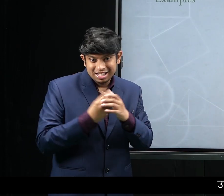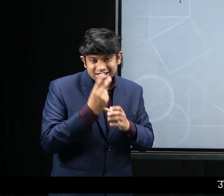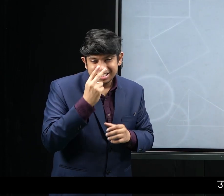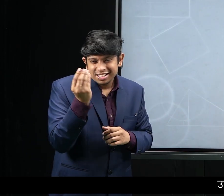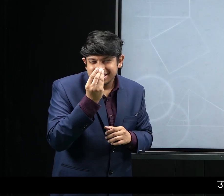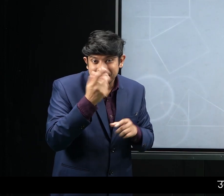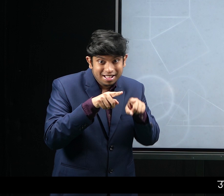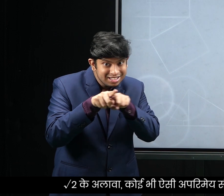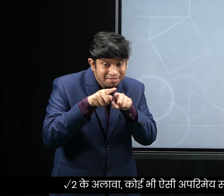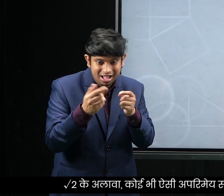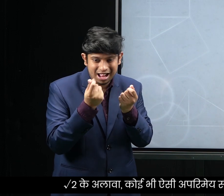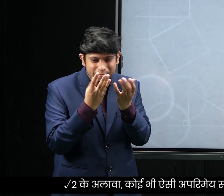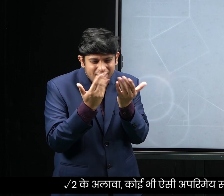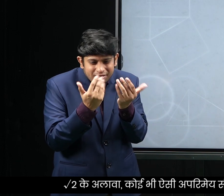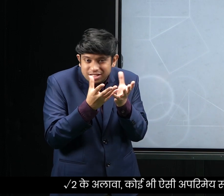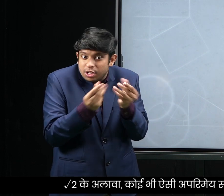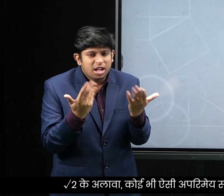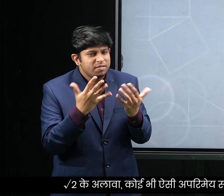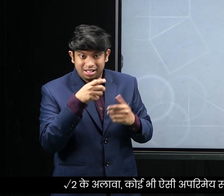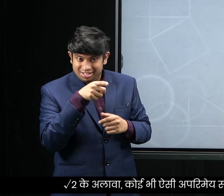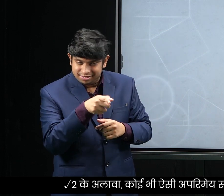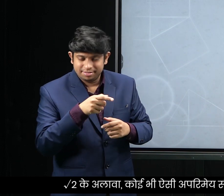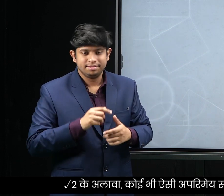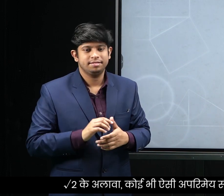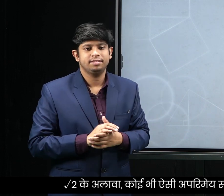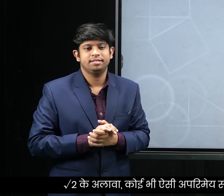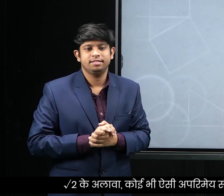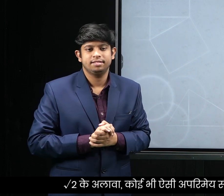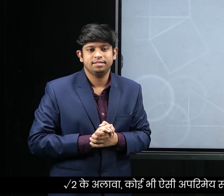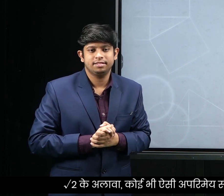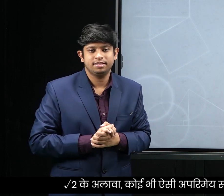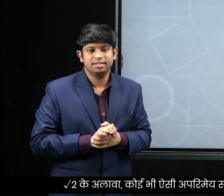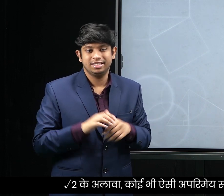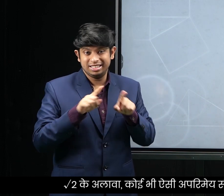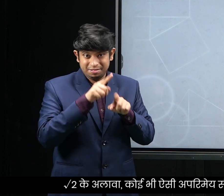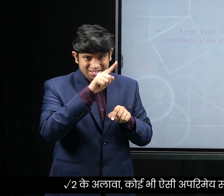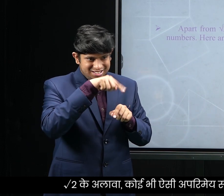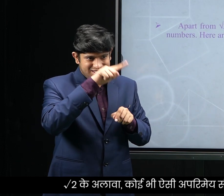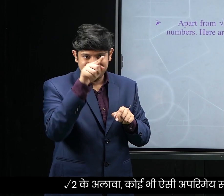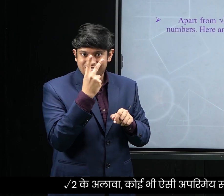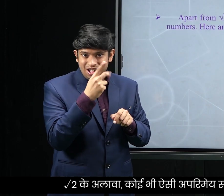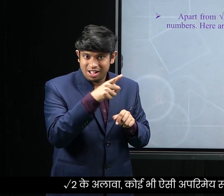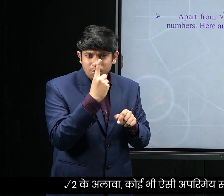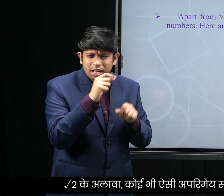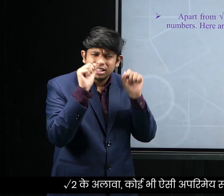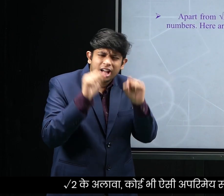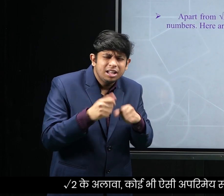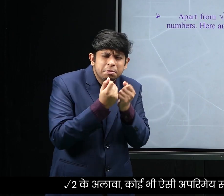उदाहरण: क्यूब 2 के अलावा कोई भी ऐसी अपरिमेय संख्याओं के कई उदाहरण प्रस्तुत कर सकता है।